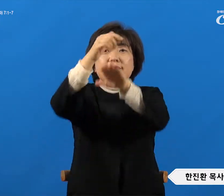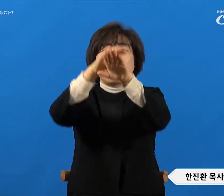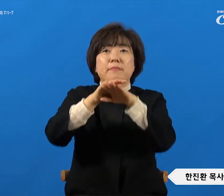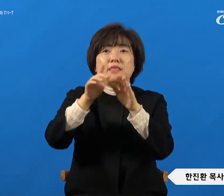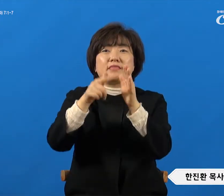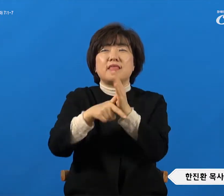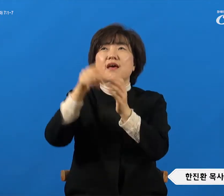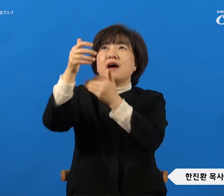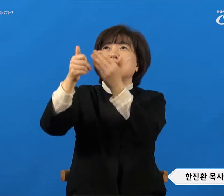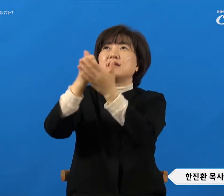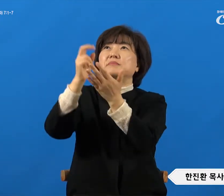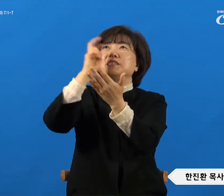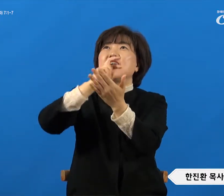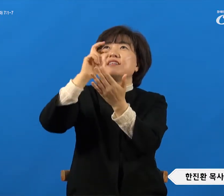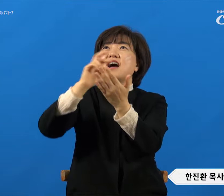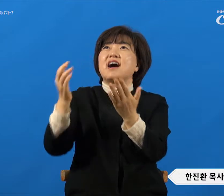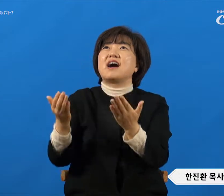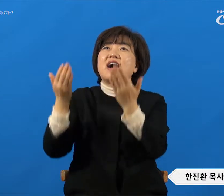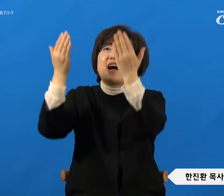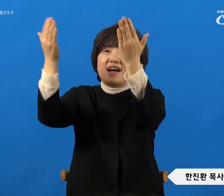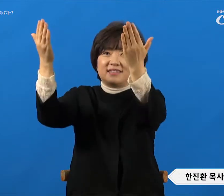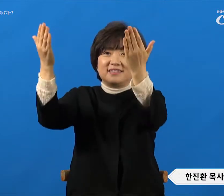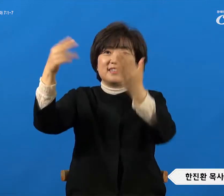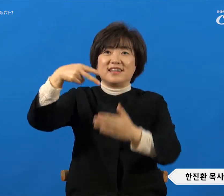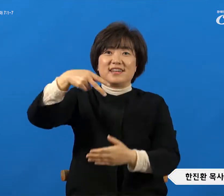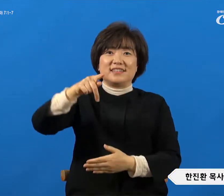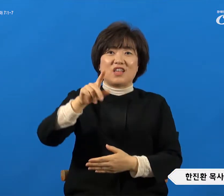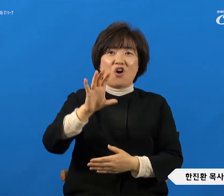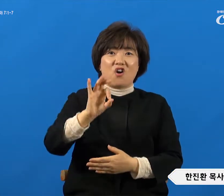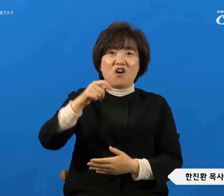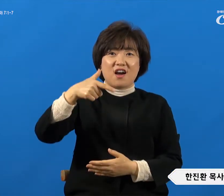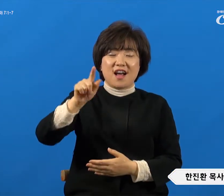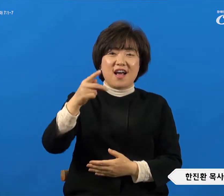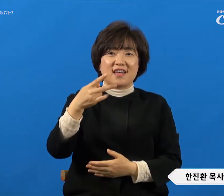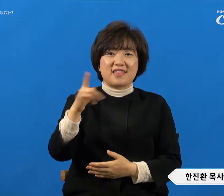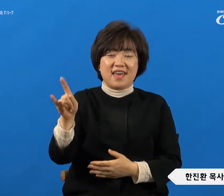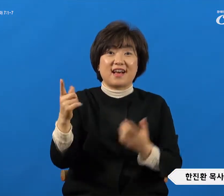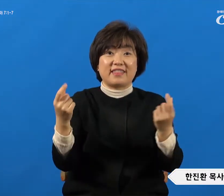사람들을 말합니다. 지금의 성가대와 비슷합니다.